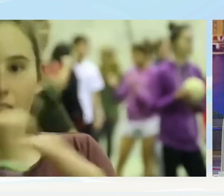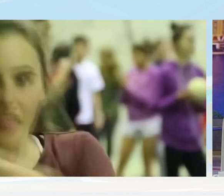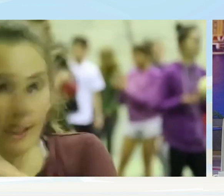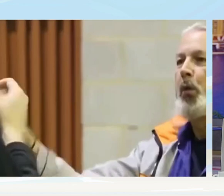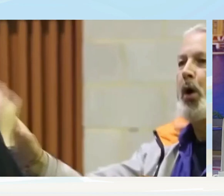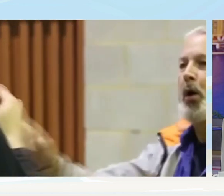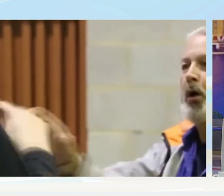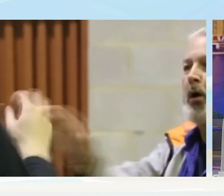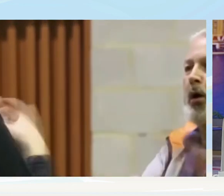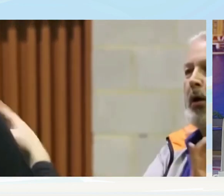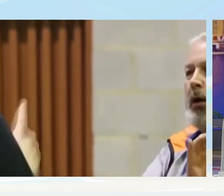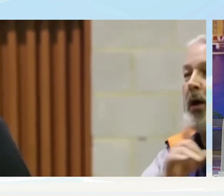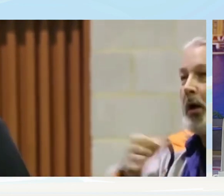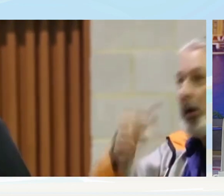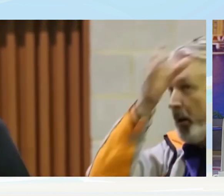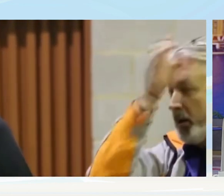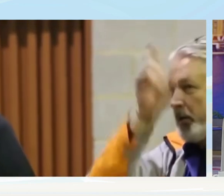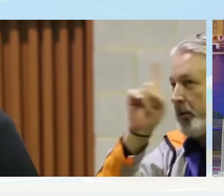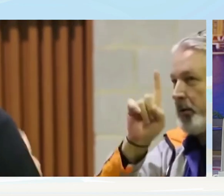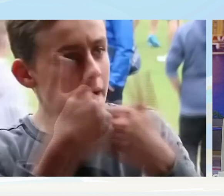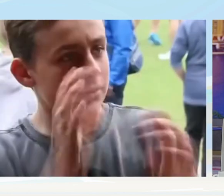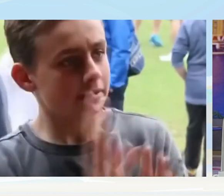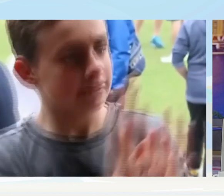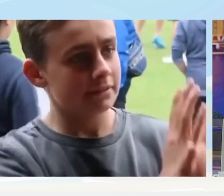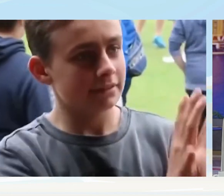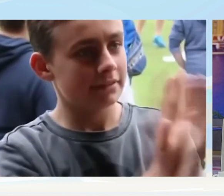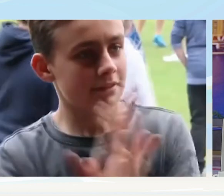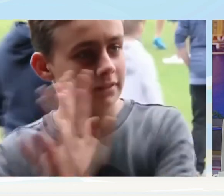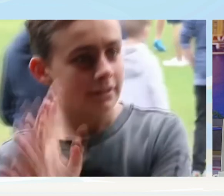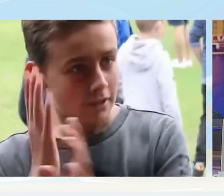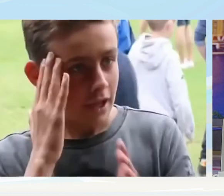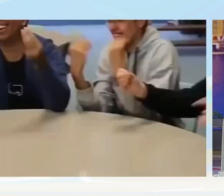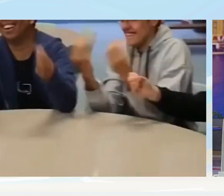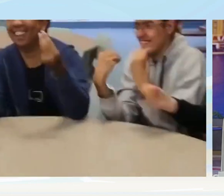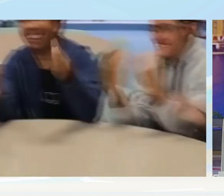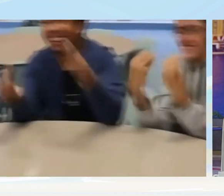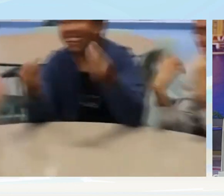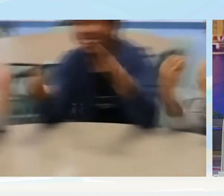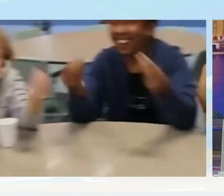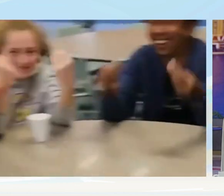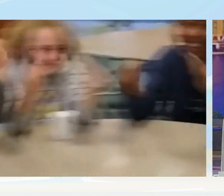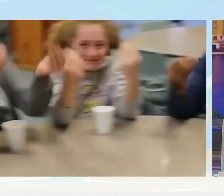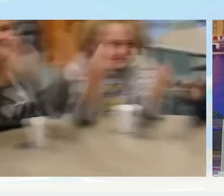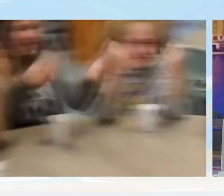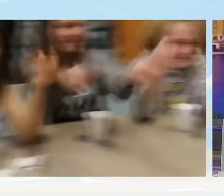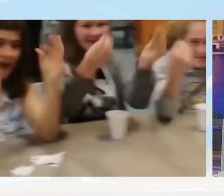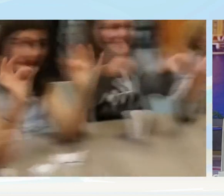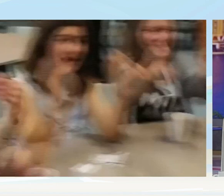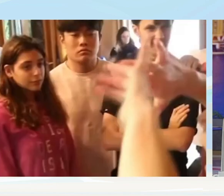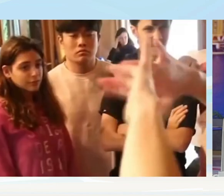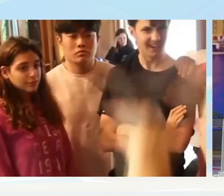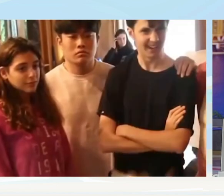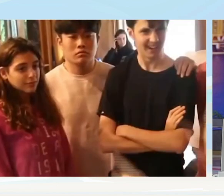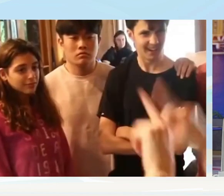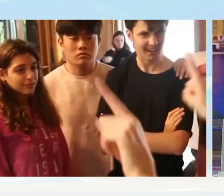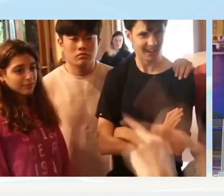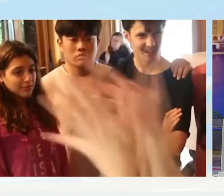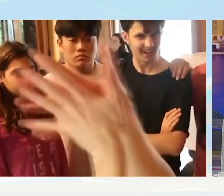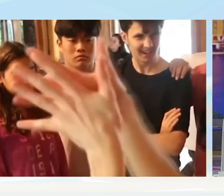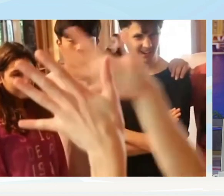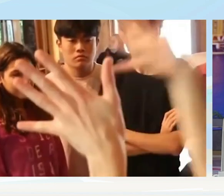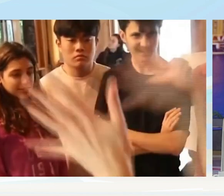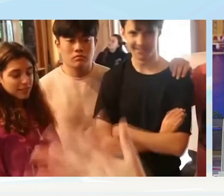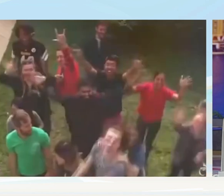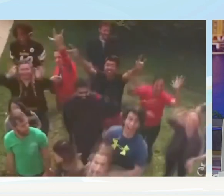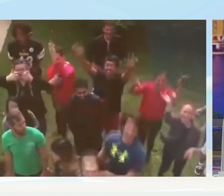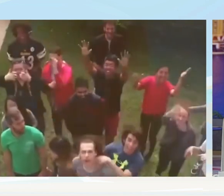كمان قانون حقوق الاشخاص ذوي الاعاقه رقم 10 لسنه 2018 اللي تم التصديق عليه من الرئيس بيعترف بلغه الاشاره